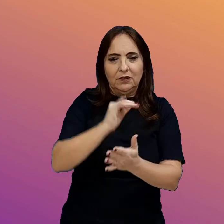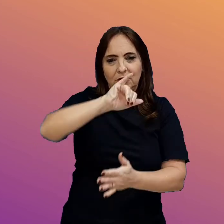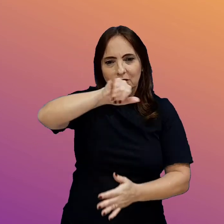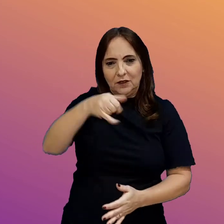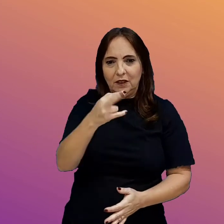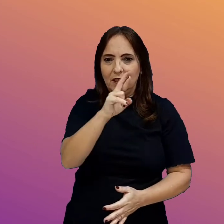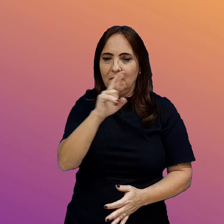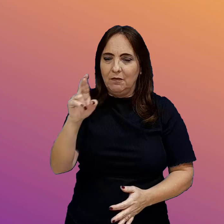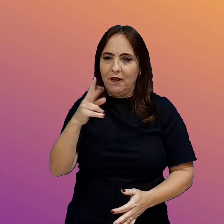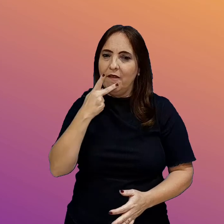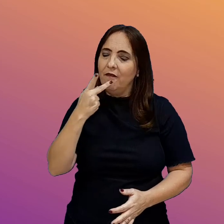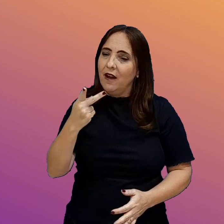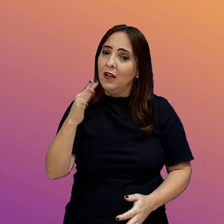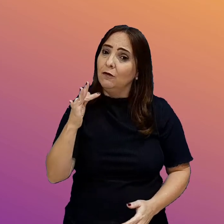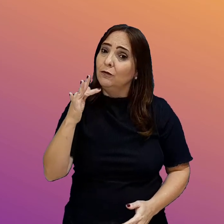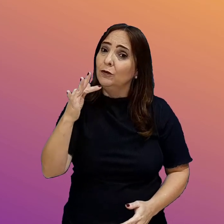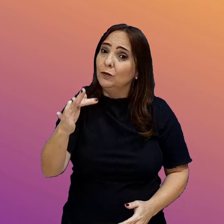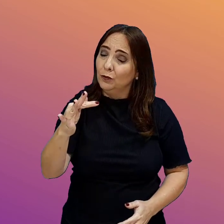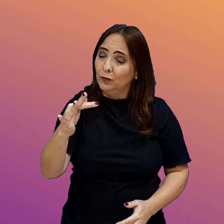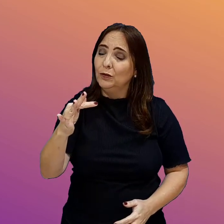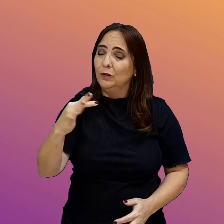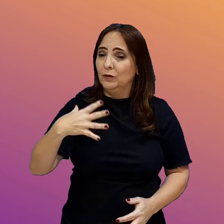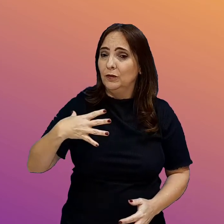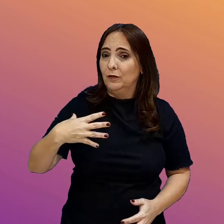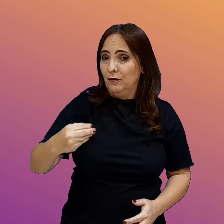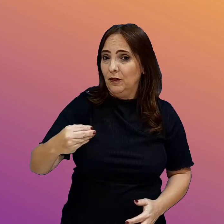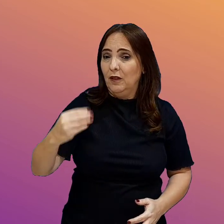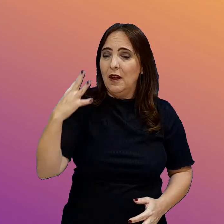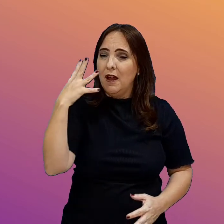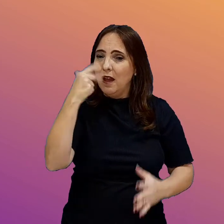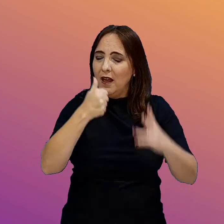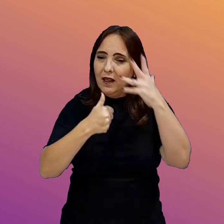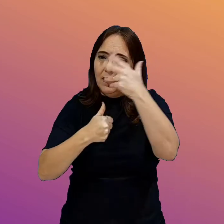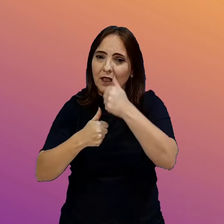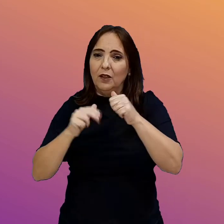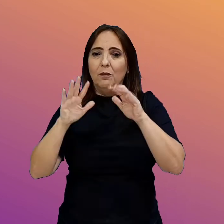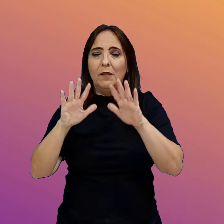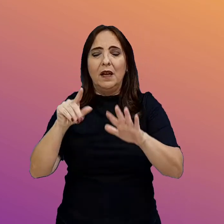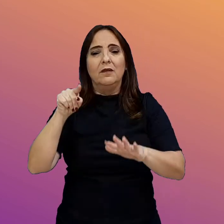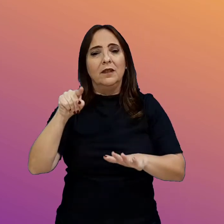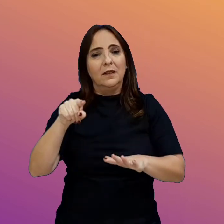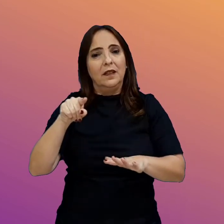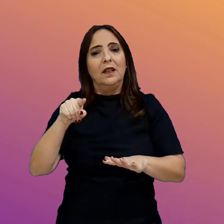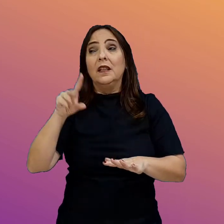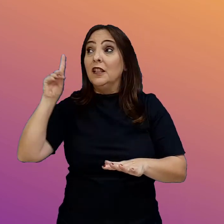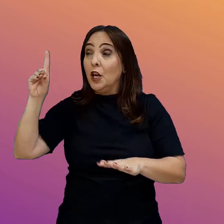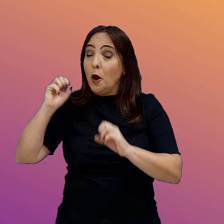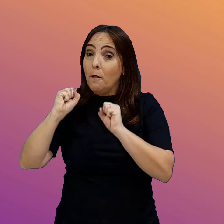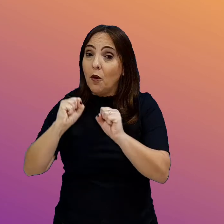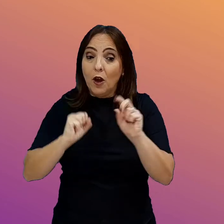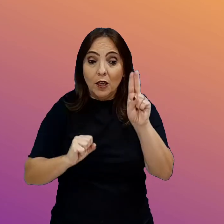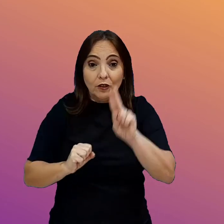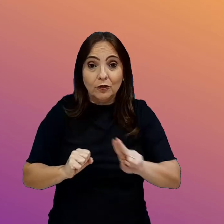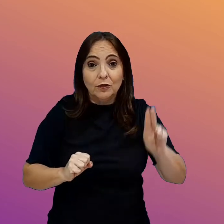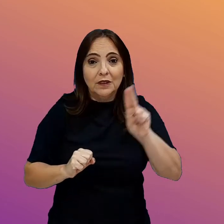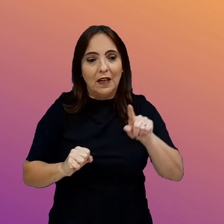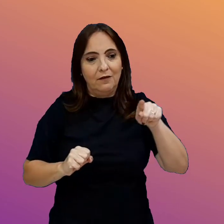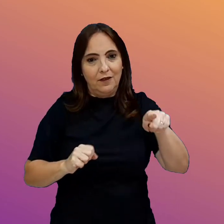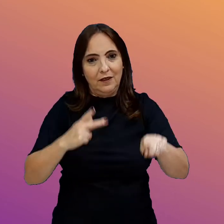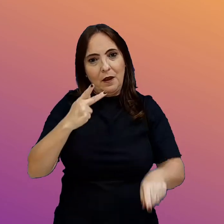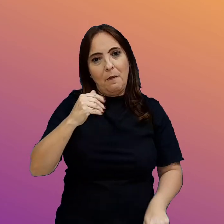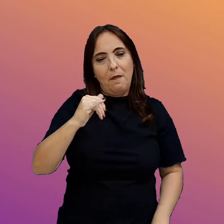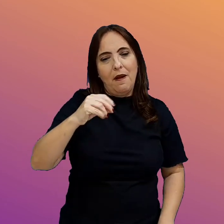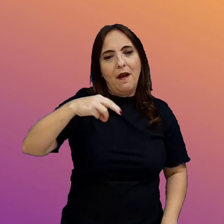mas você pode ser canal de Deus para planejar esse futuro e ser intencionalmente na criação do